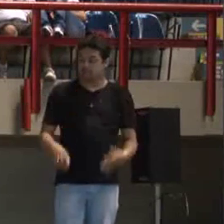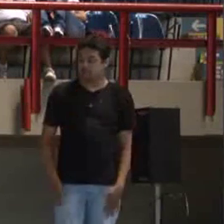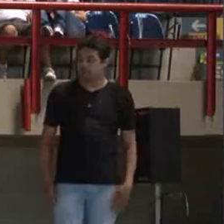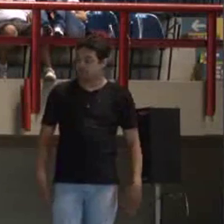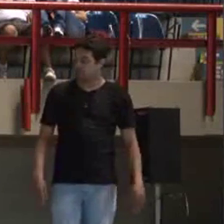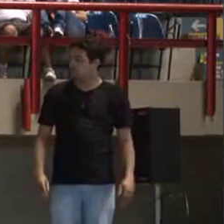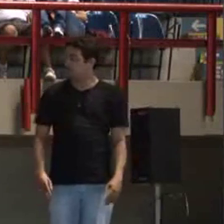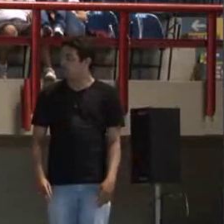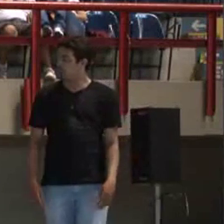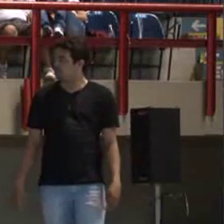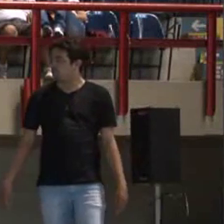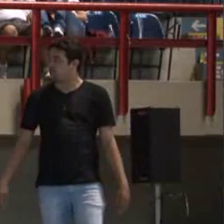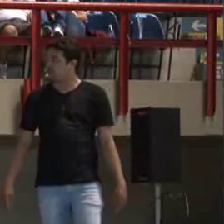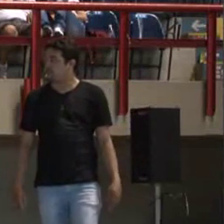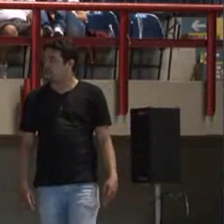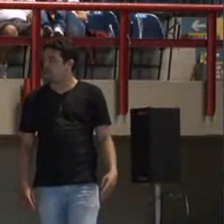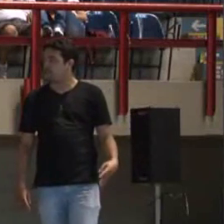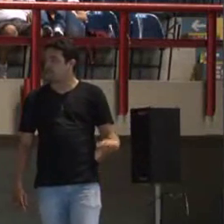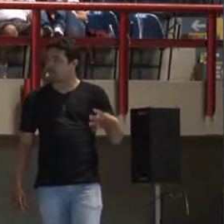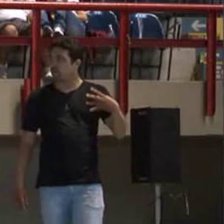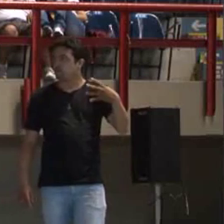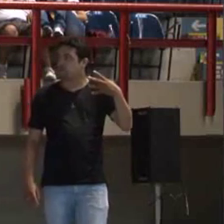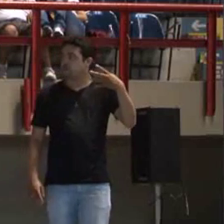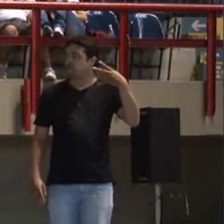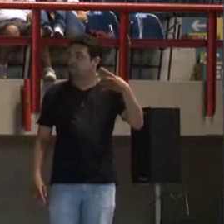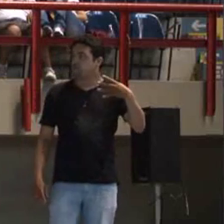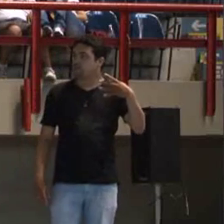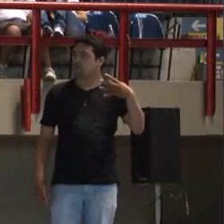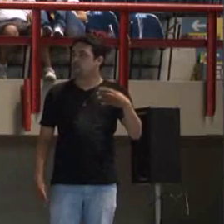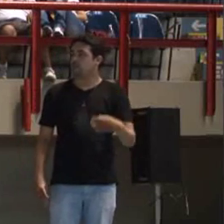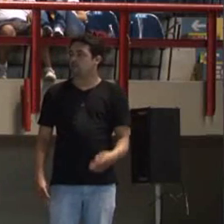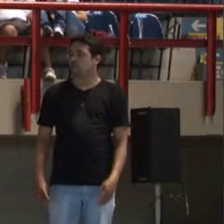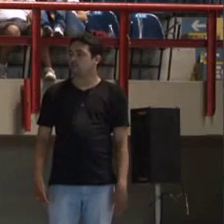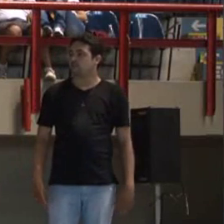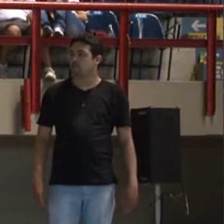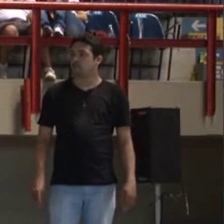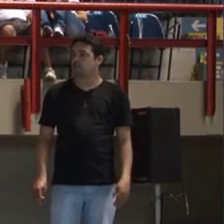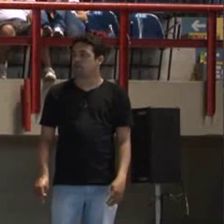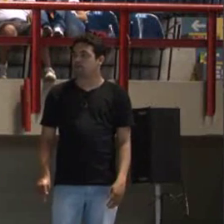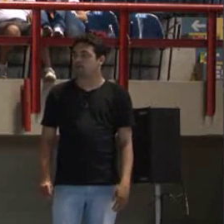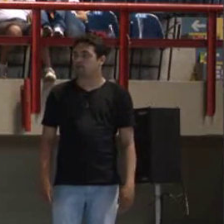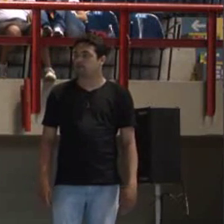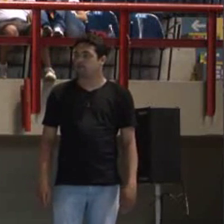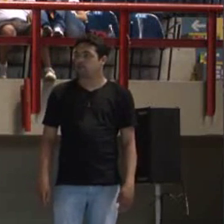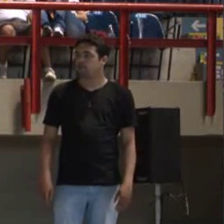Vamos fazer a quarta aqui e a quinta que justamente dos Hebreus. Oi, amor.